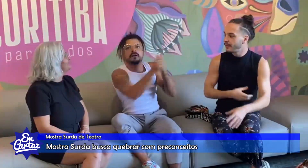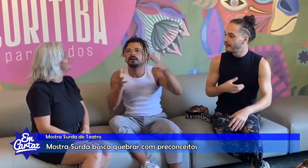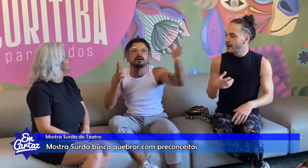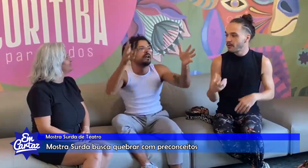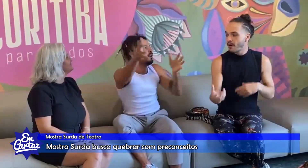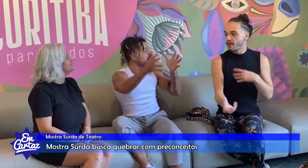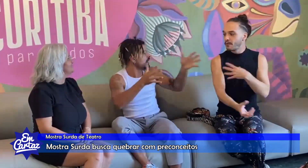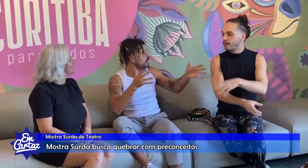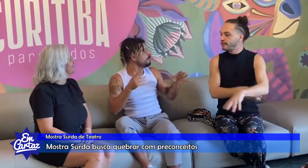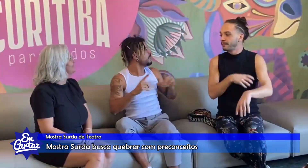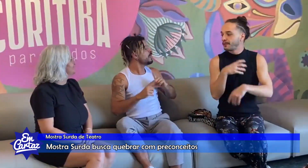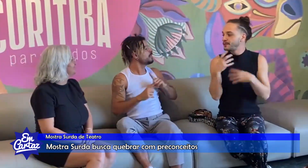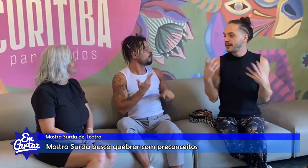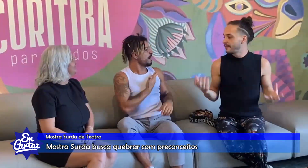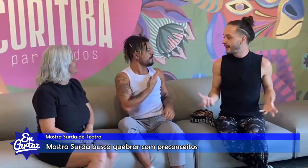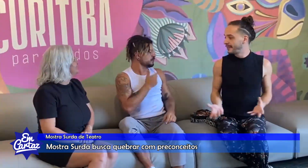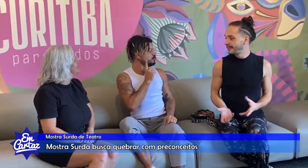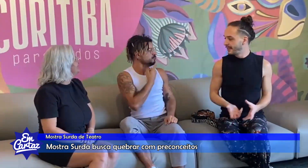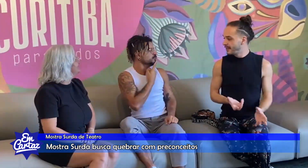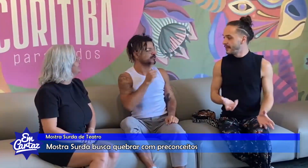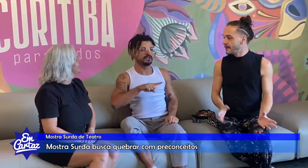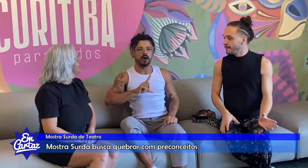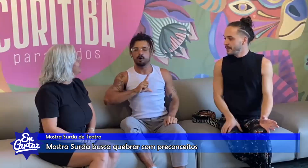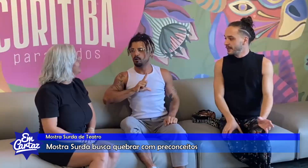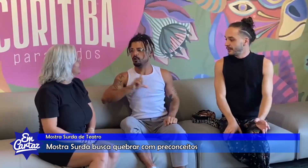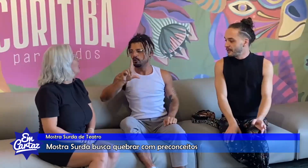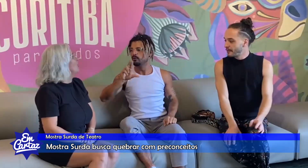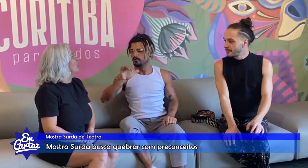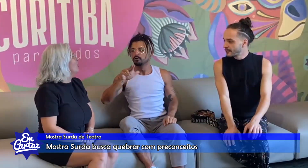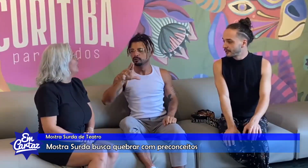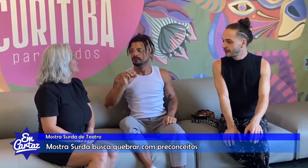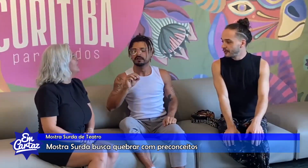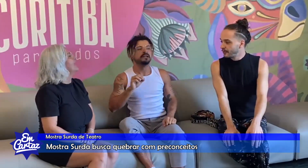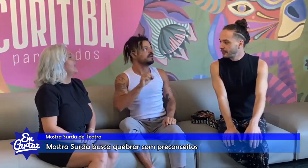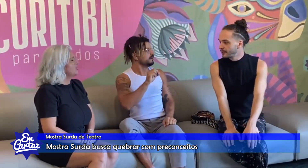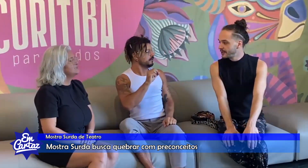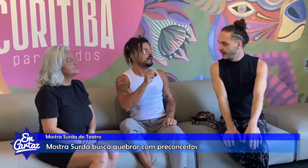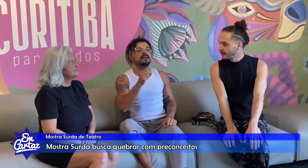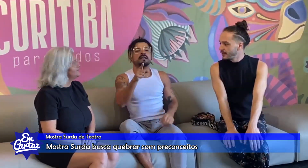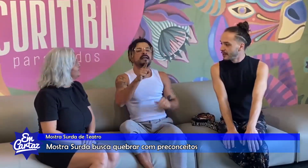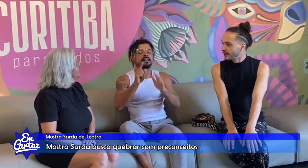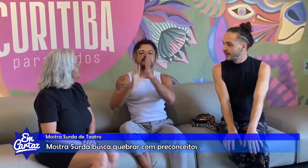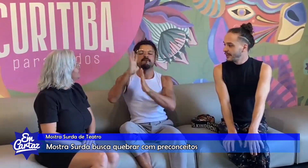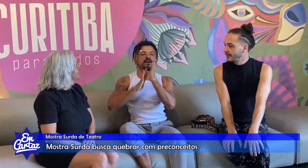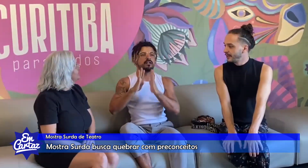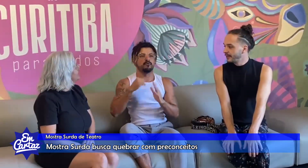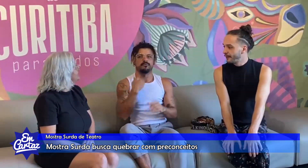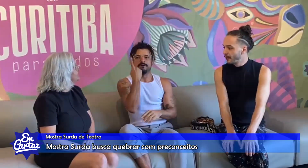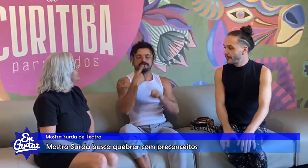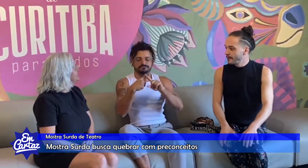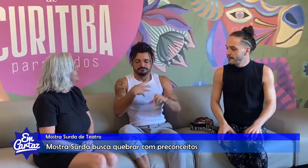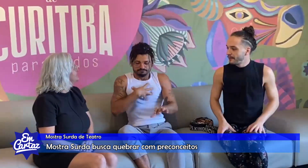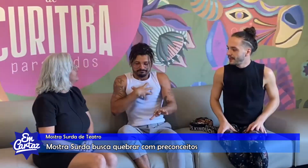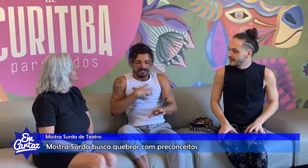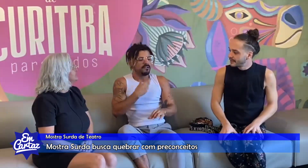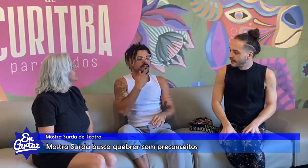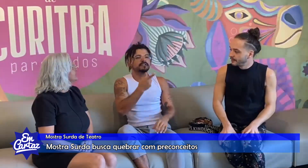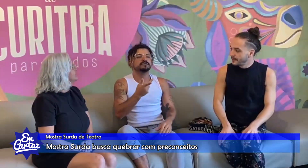levar, qual profissional que vai atender. E eu tenho um amigo surdo, o Luciano, que ele falou pra mim uma vez, que me